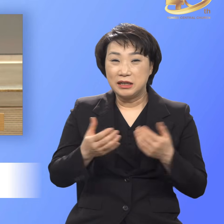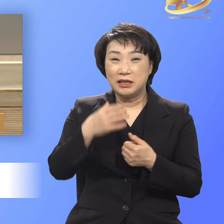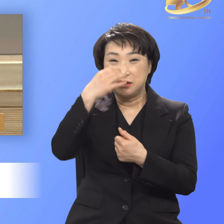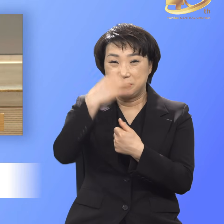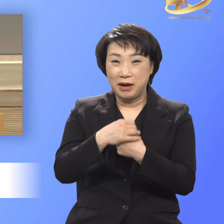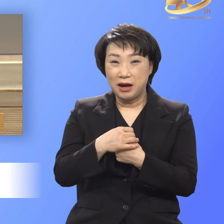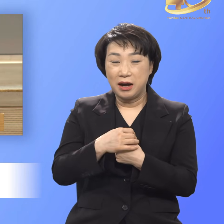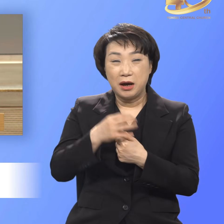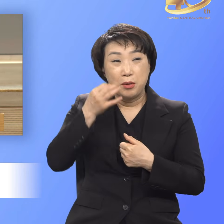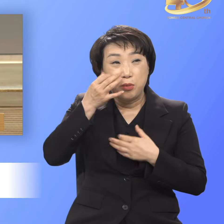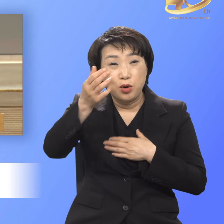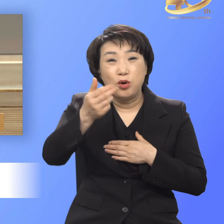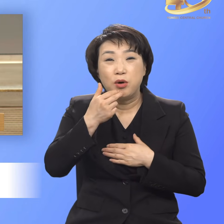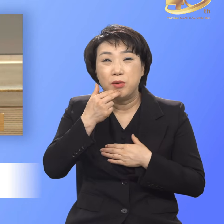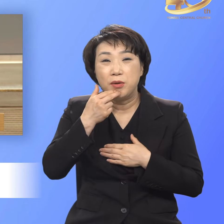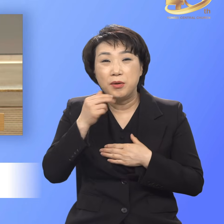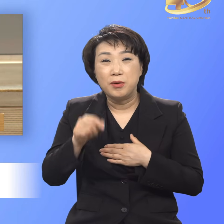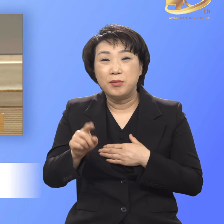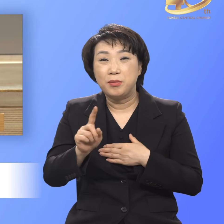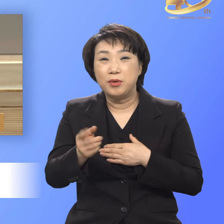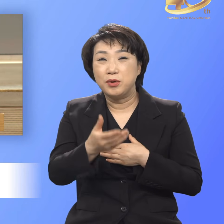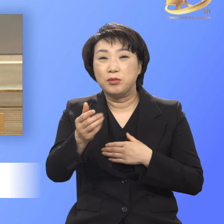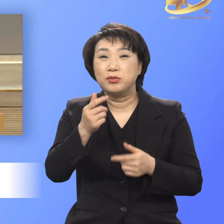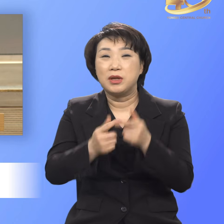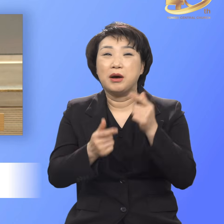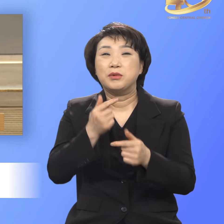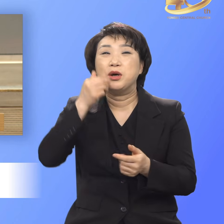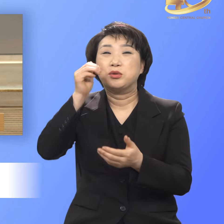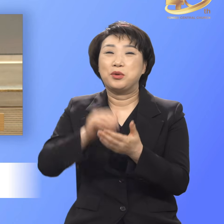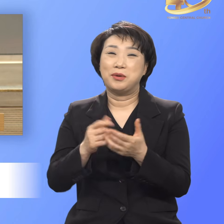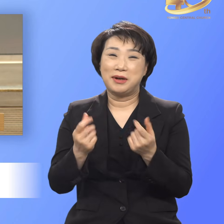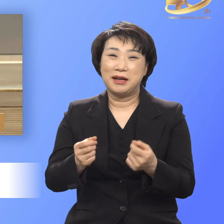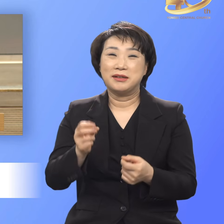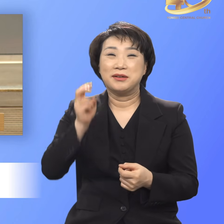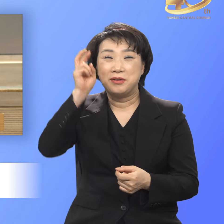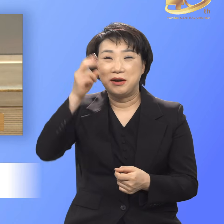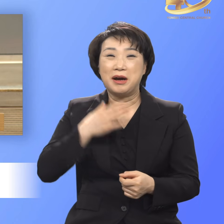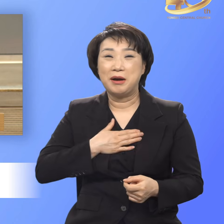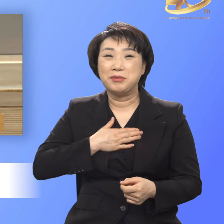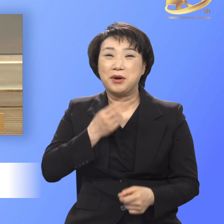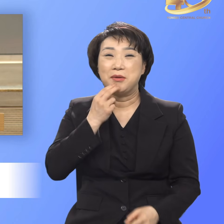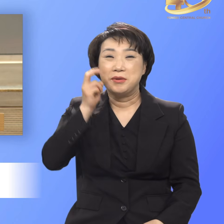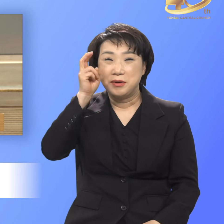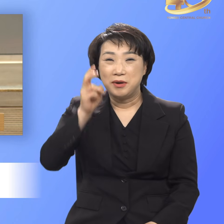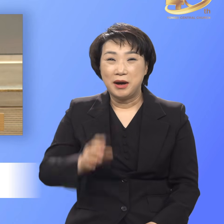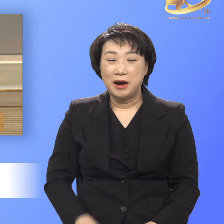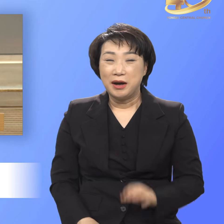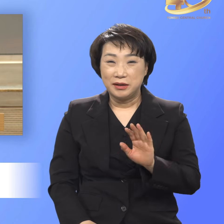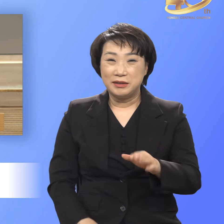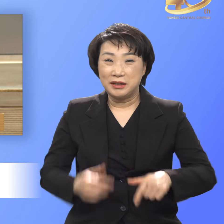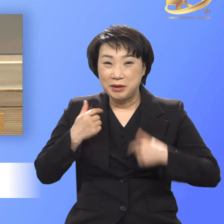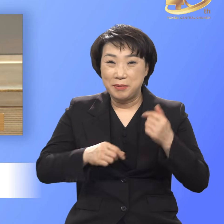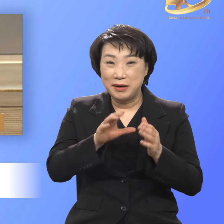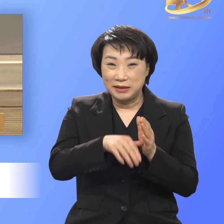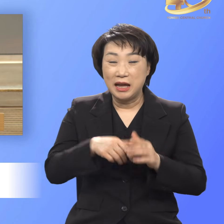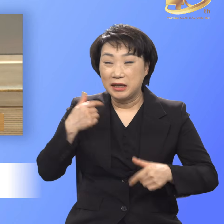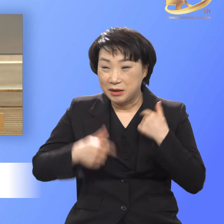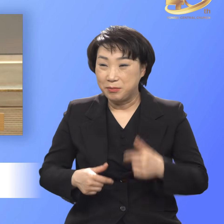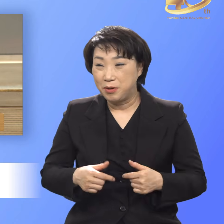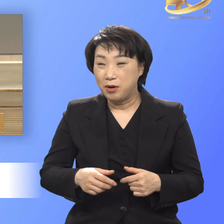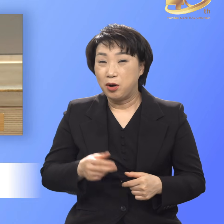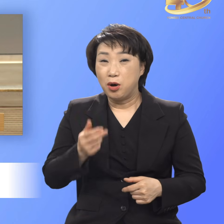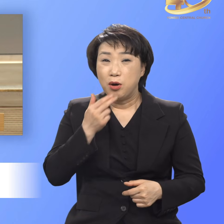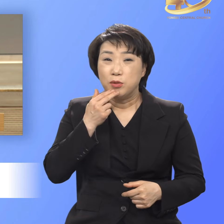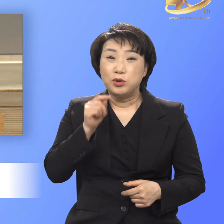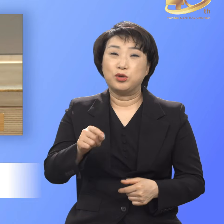안 된다면 그 사람 목석 같은 사람이에요. 감정이 없는 사람이에요. 근데 기뻐할 때 기뻐하지 않는